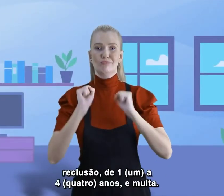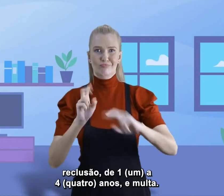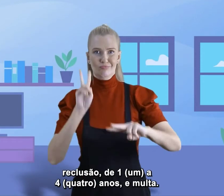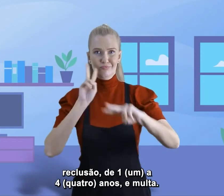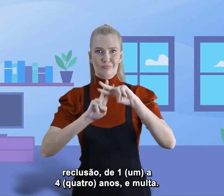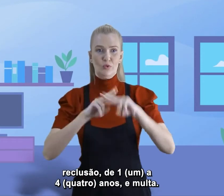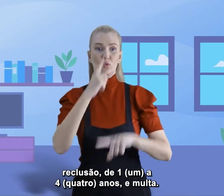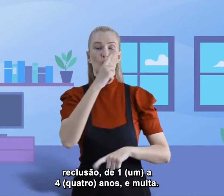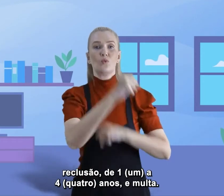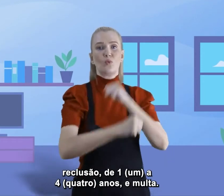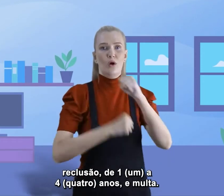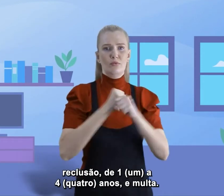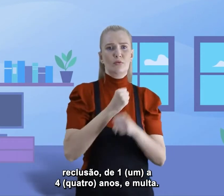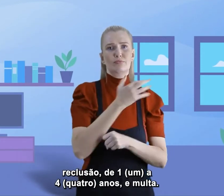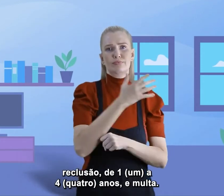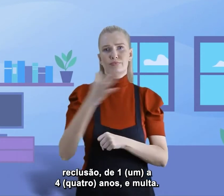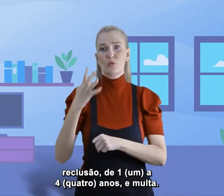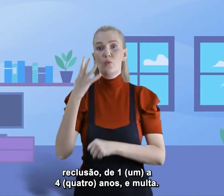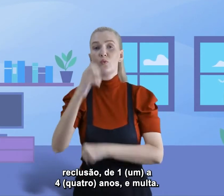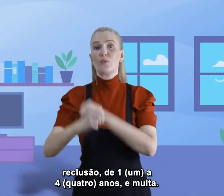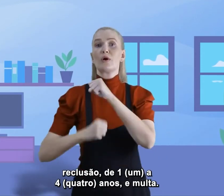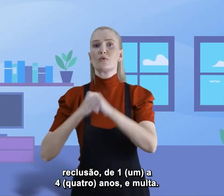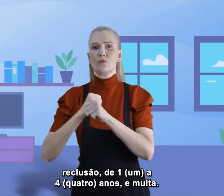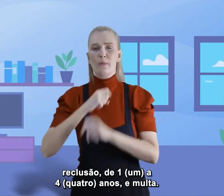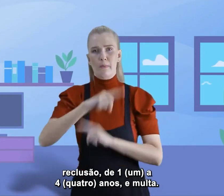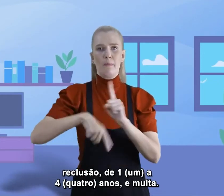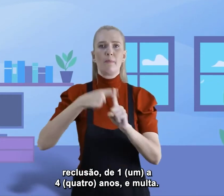reclusão de 1 a 4 anos e multa.